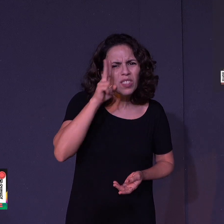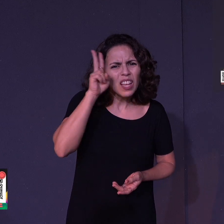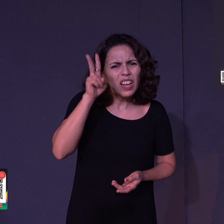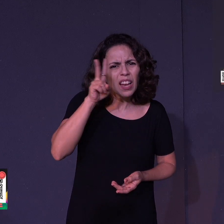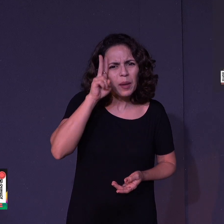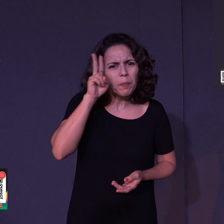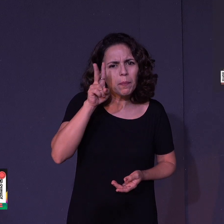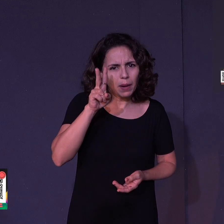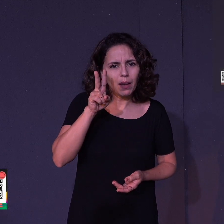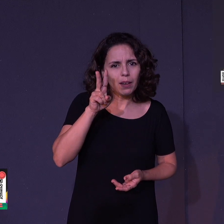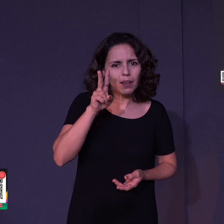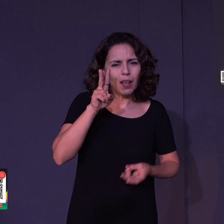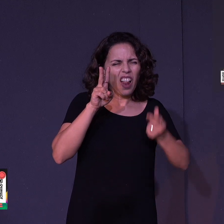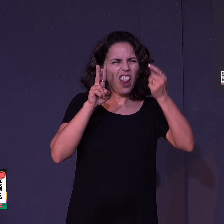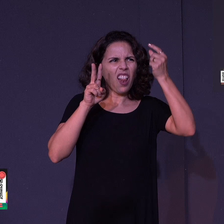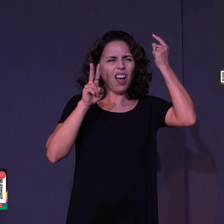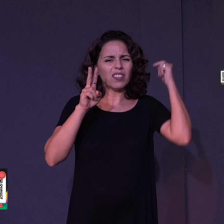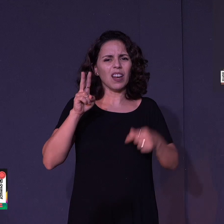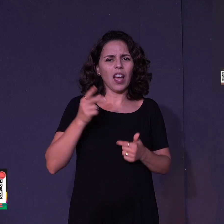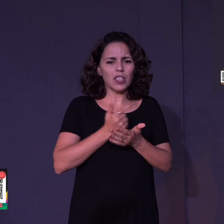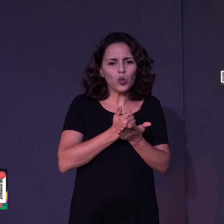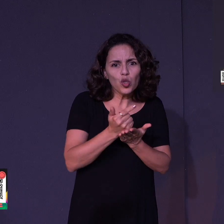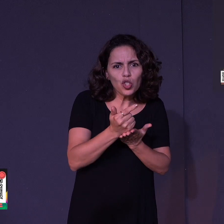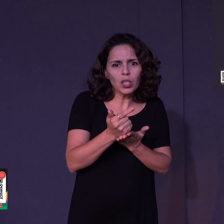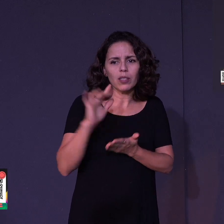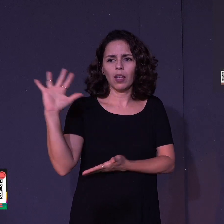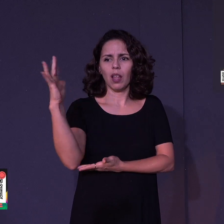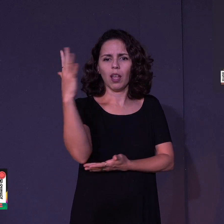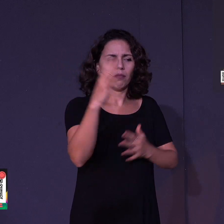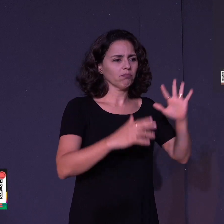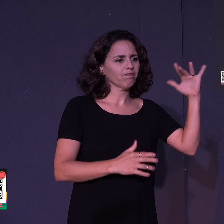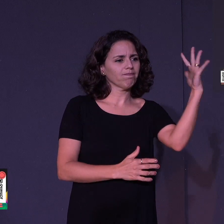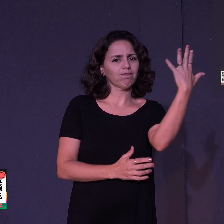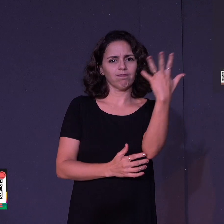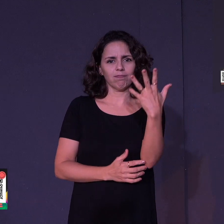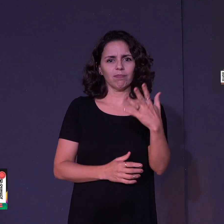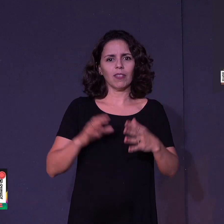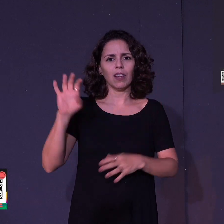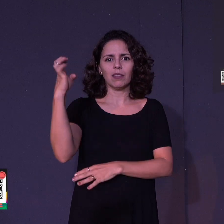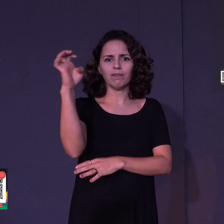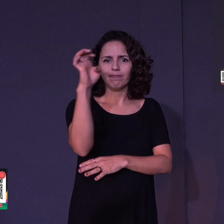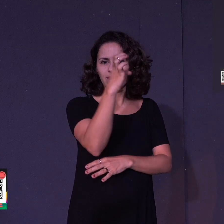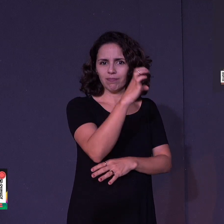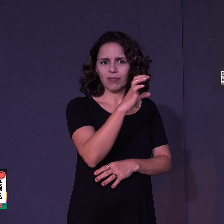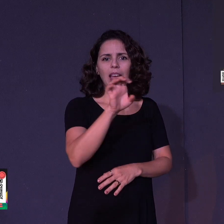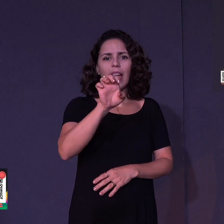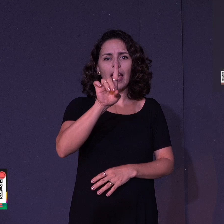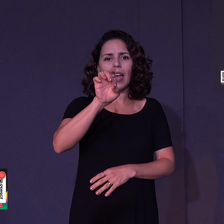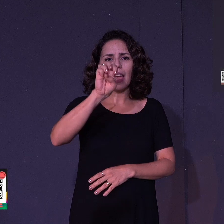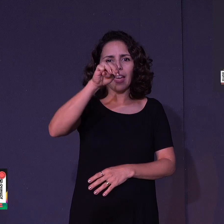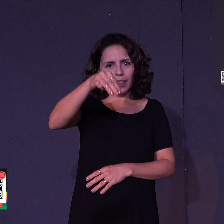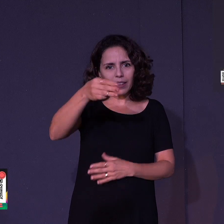Adão. Essa paz foi perdida lá fora. Lá atrás, Deus criou um mundo perfeito, Deus criou tudo